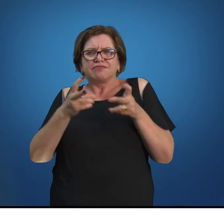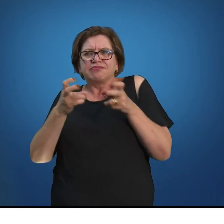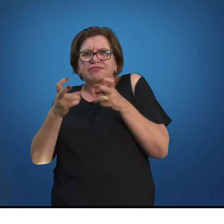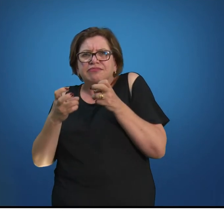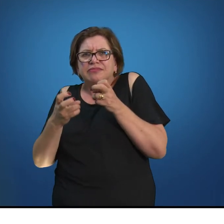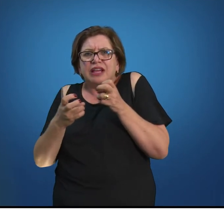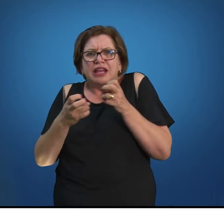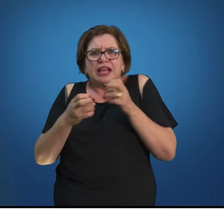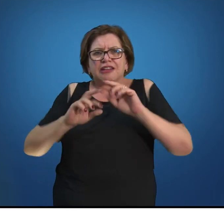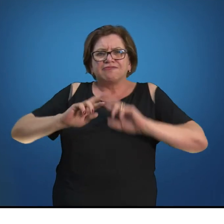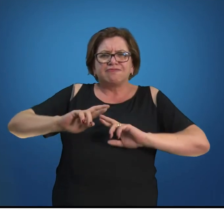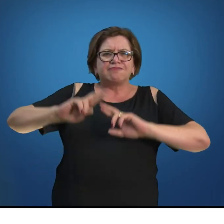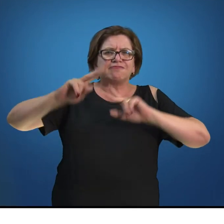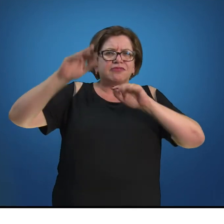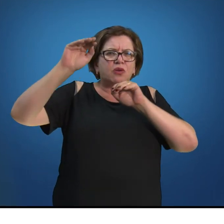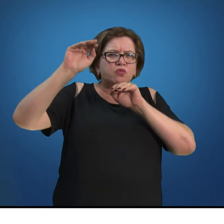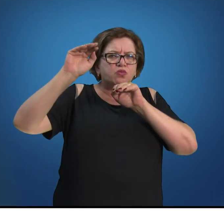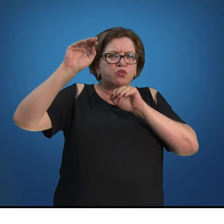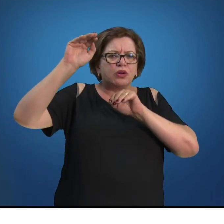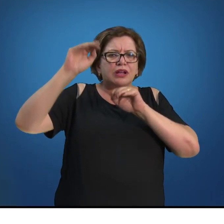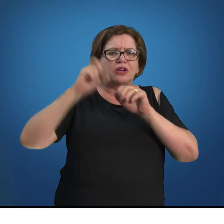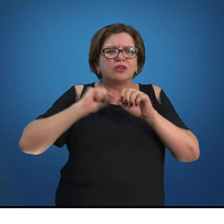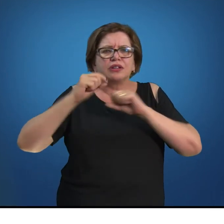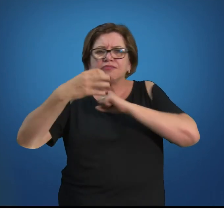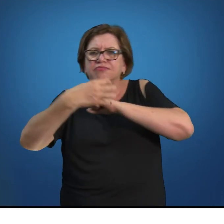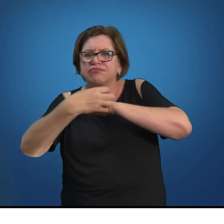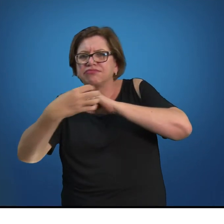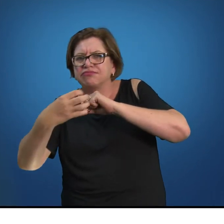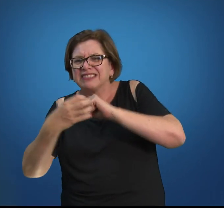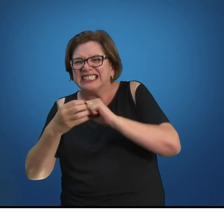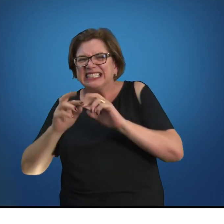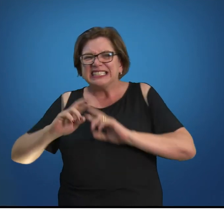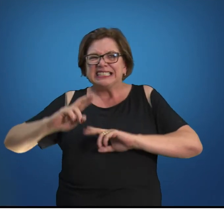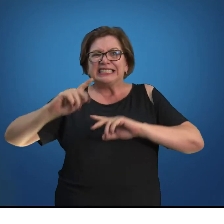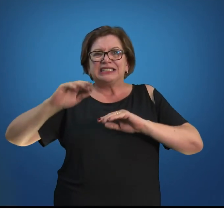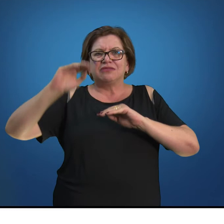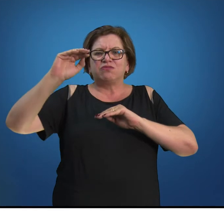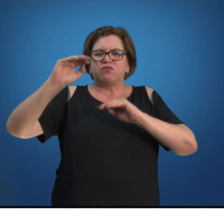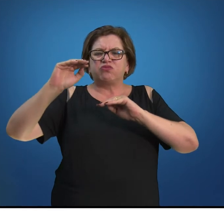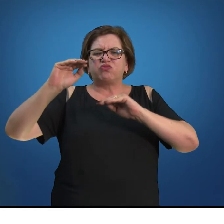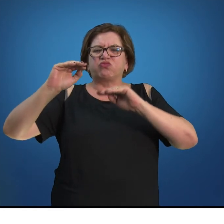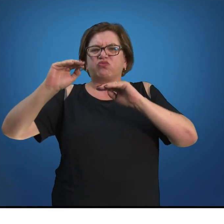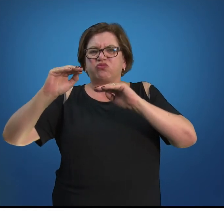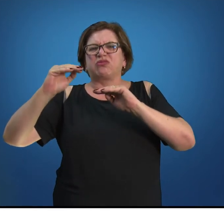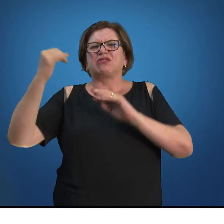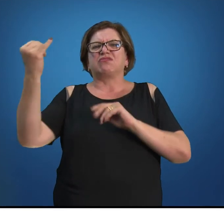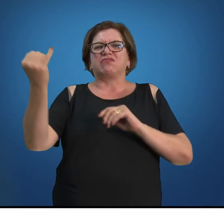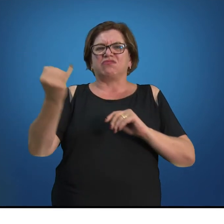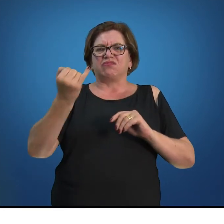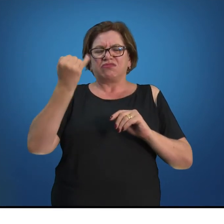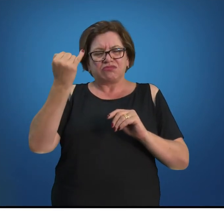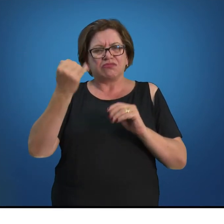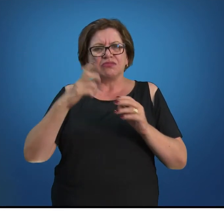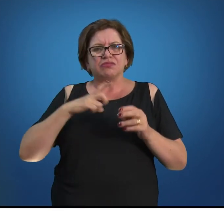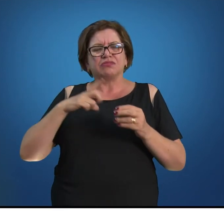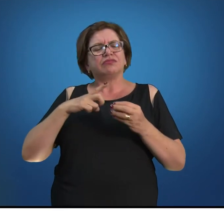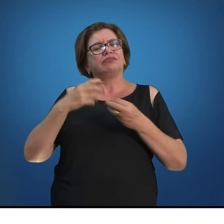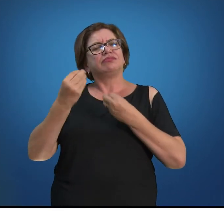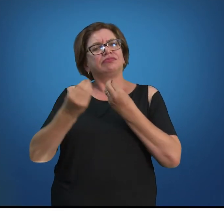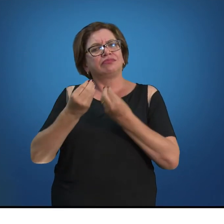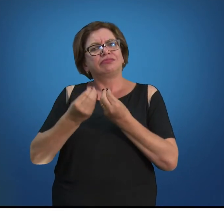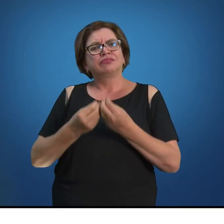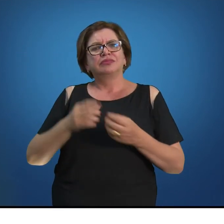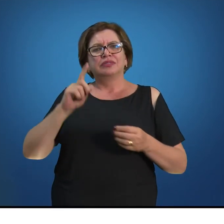de que verificamos em bairros ou em setores de um município que merecem maior atenção,